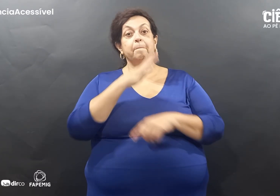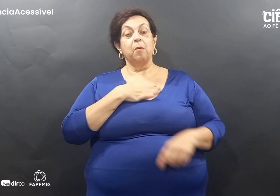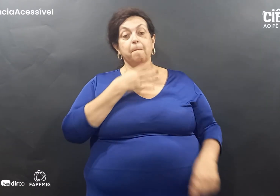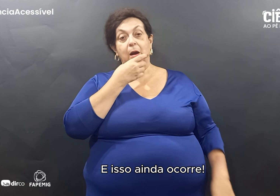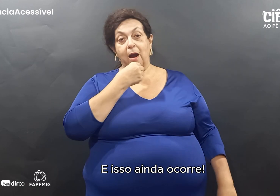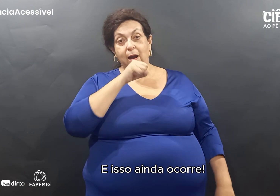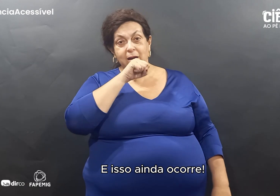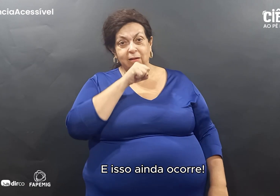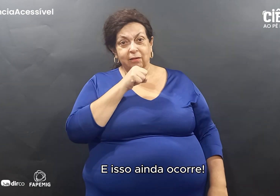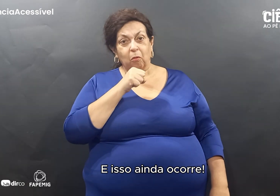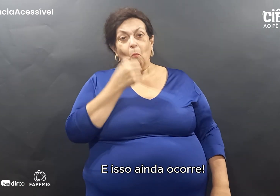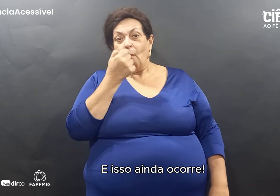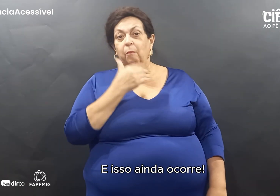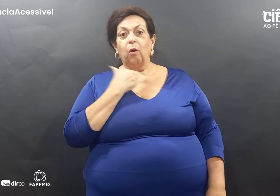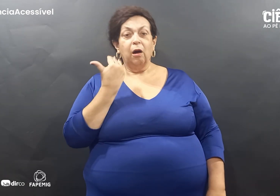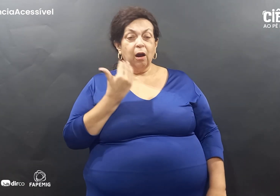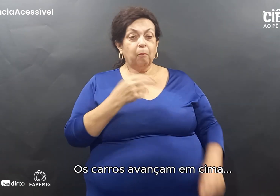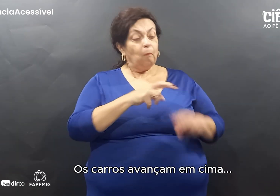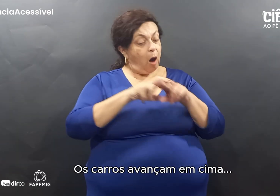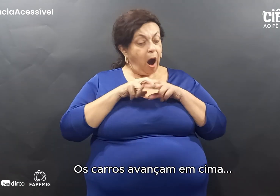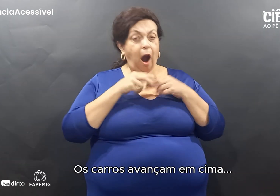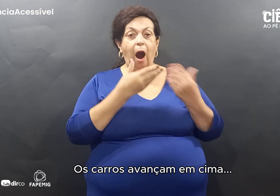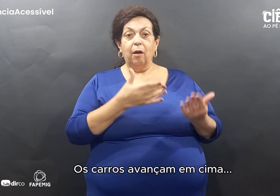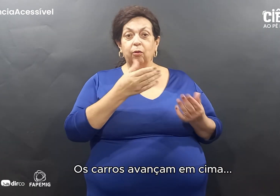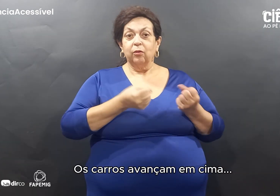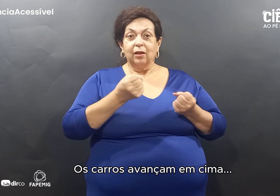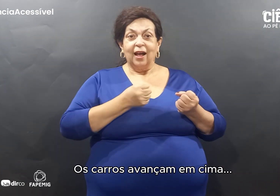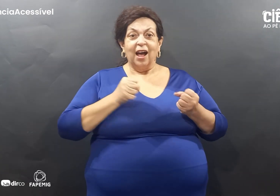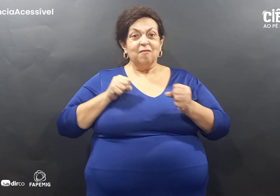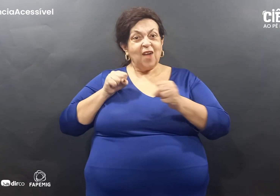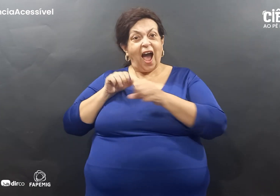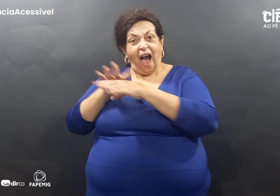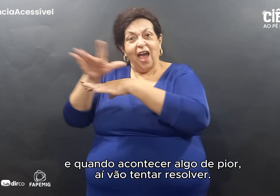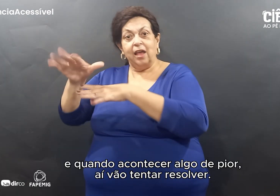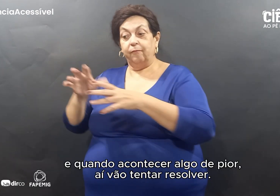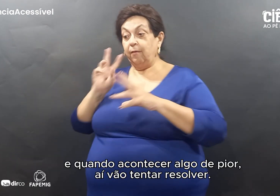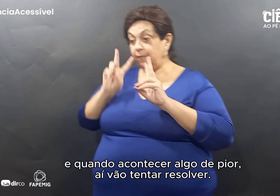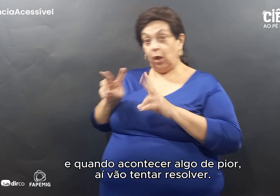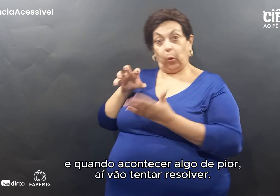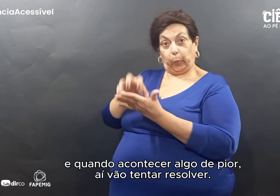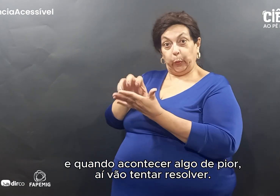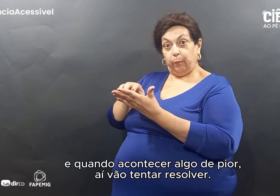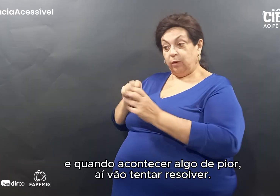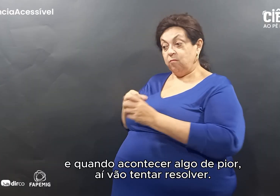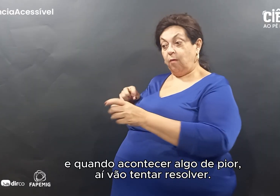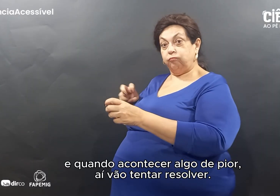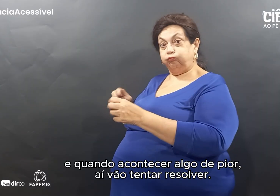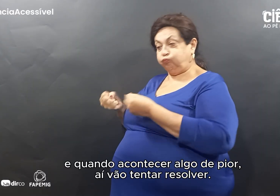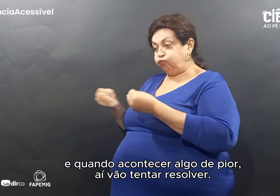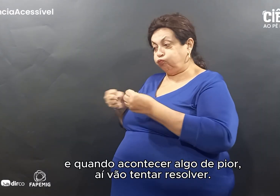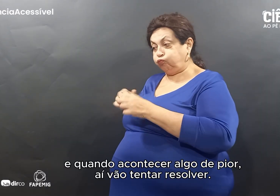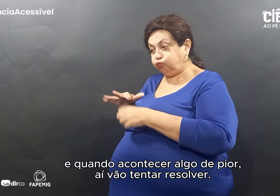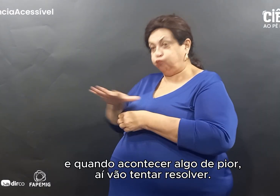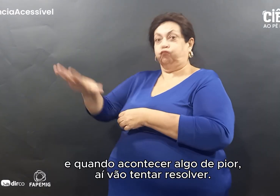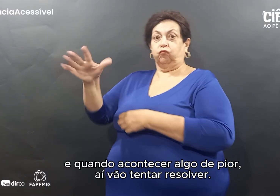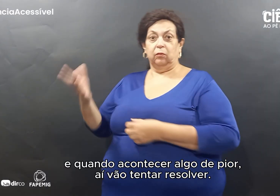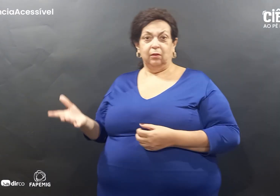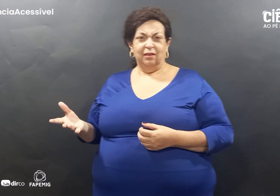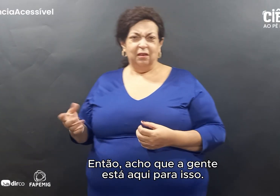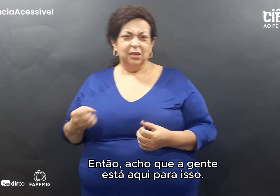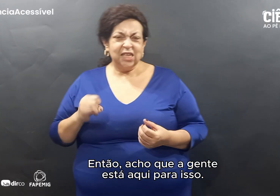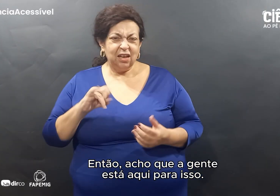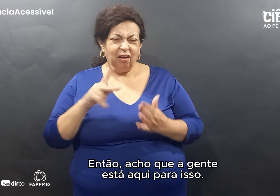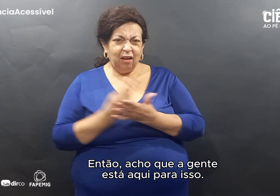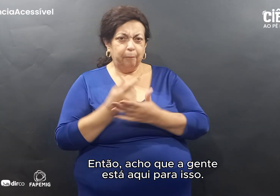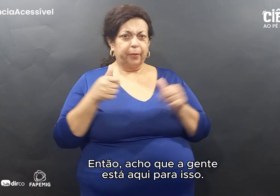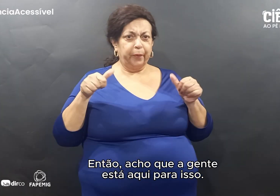ele. E isso ainda ocorre. Os carros avançam em cima e quando acontecer algo de pior, aí vão tentar resolver.